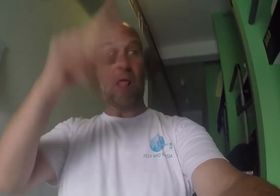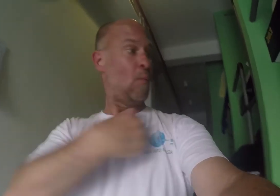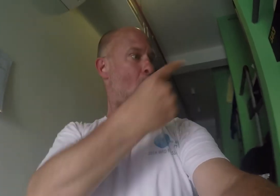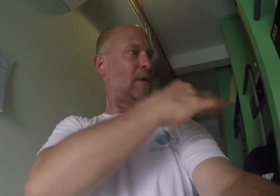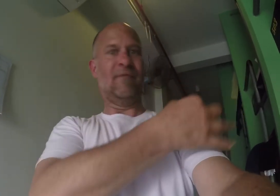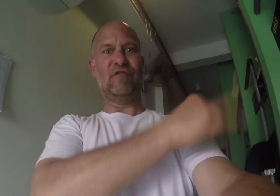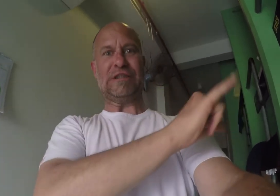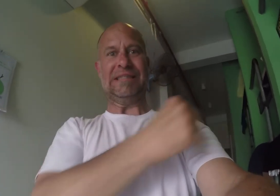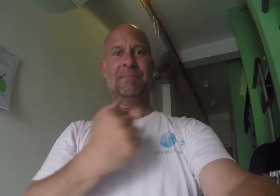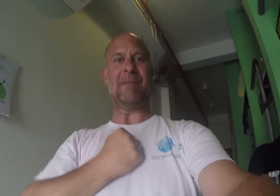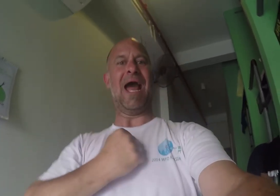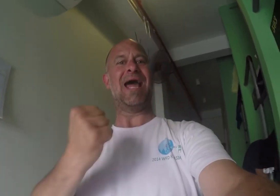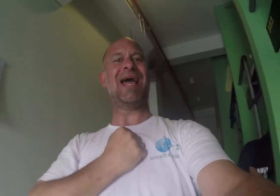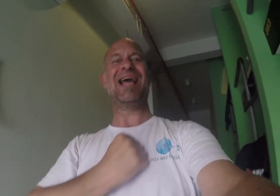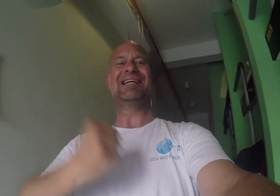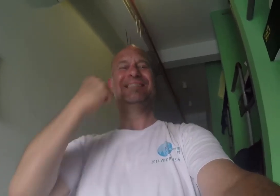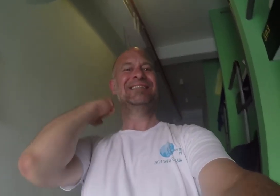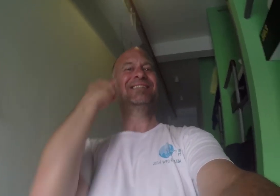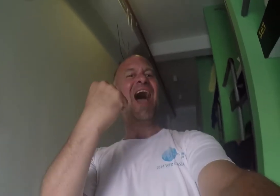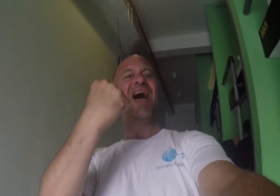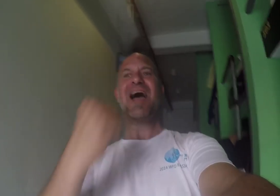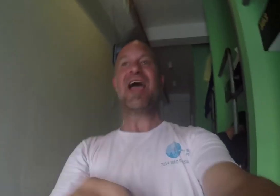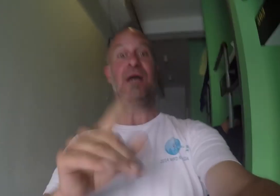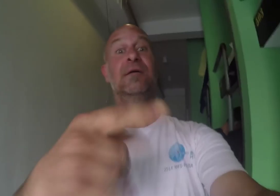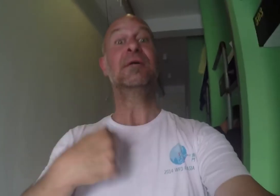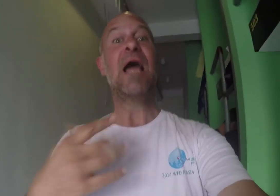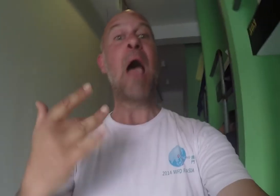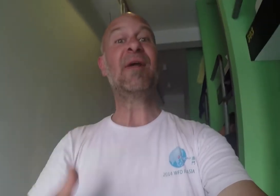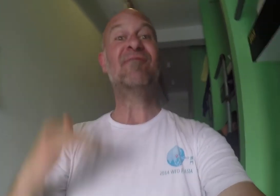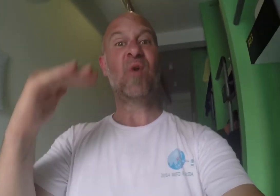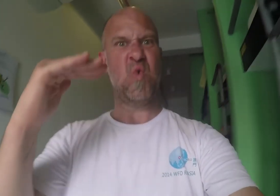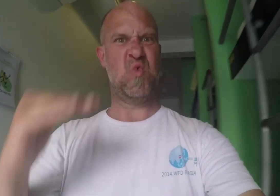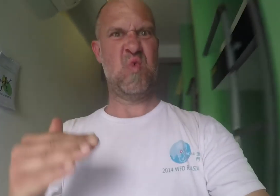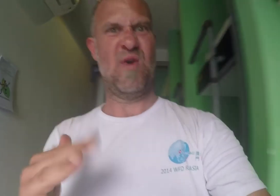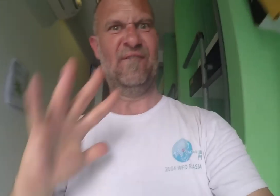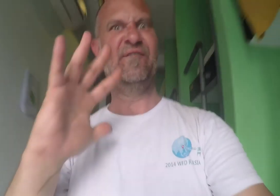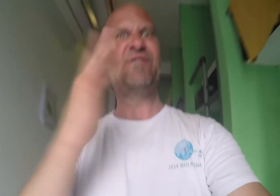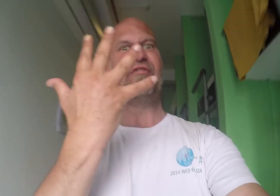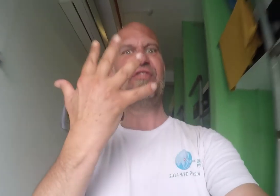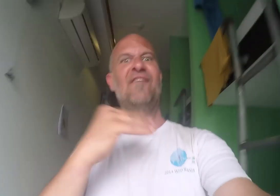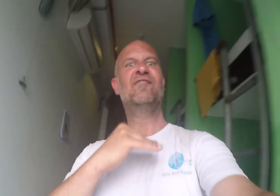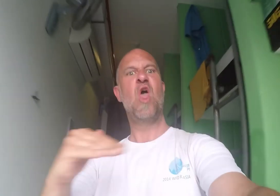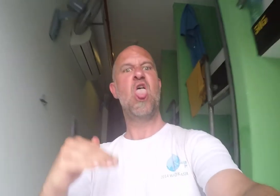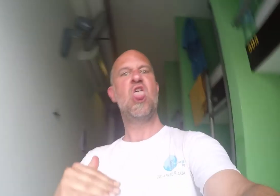belegt. Bis auf meins! Yeah! Ach, ich schlafe in dem 5. Stock!